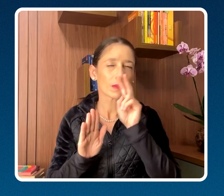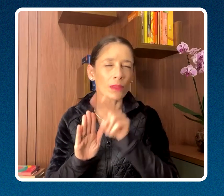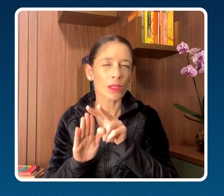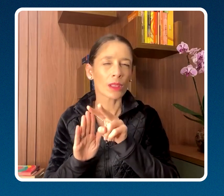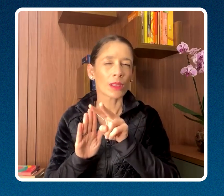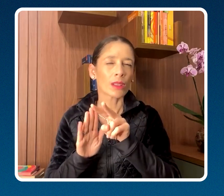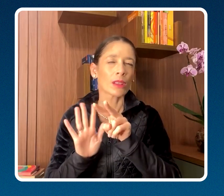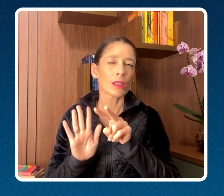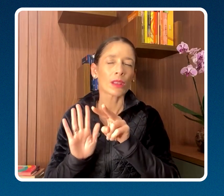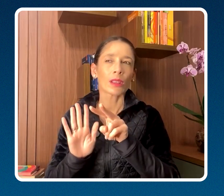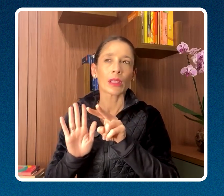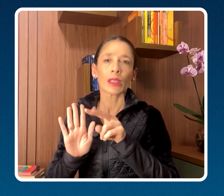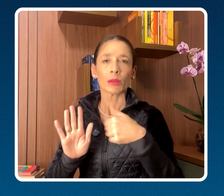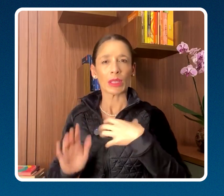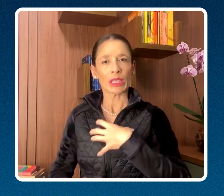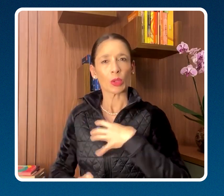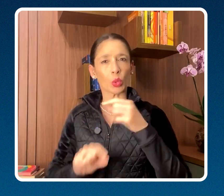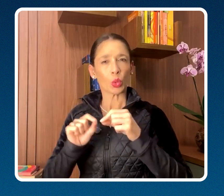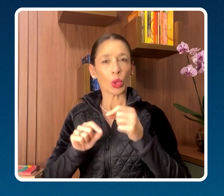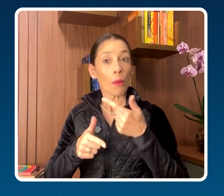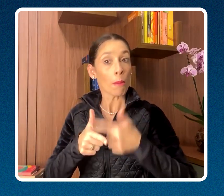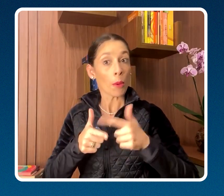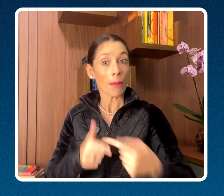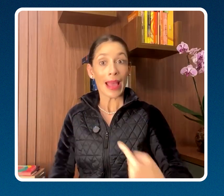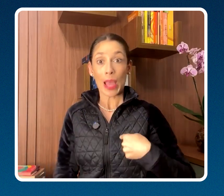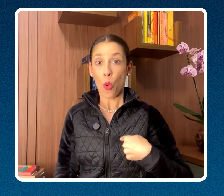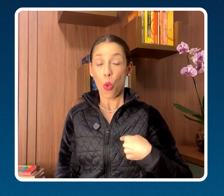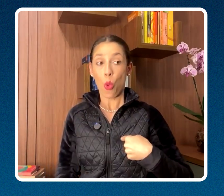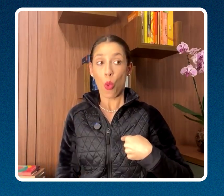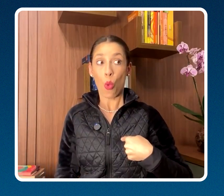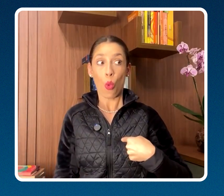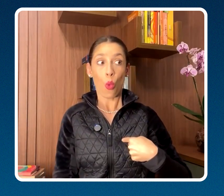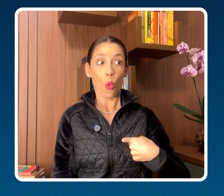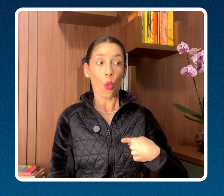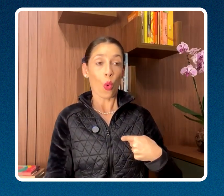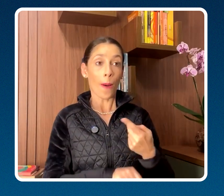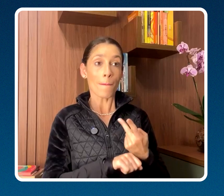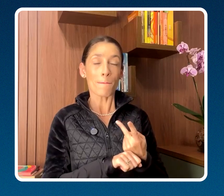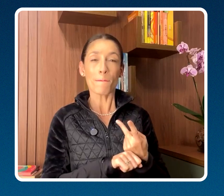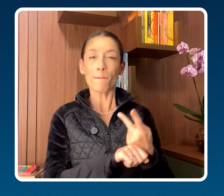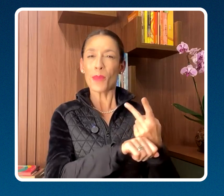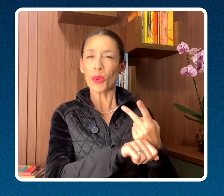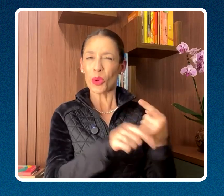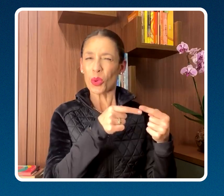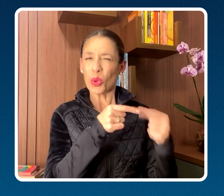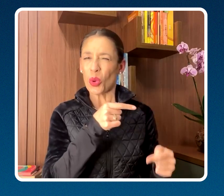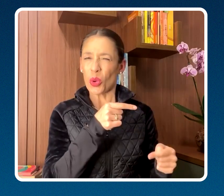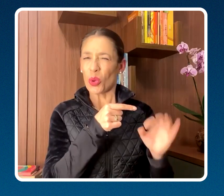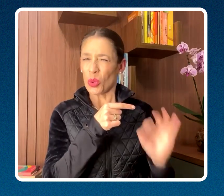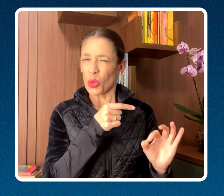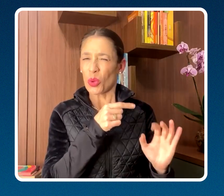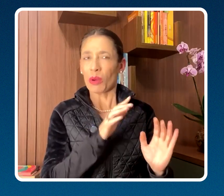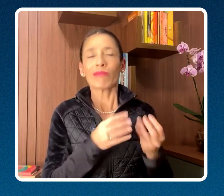que eu acho que o problema realmente era em mim, que não estava na procura de fazer, como eu não tinha, como é que